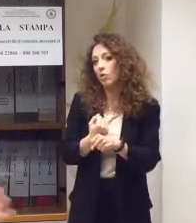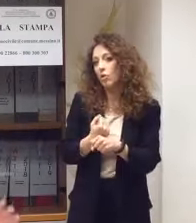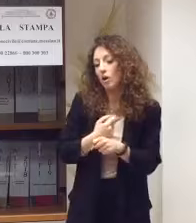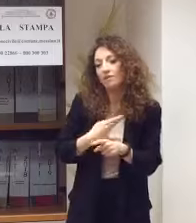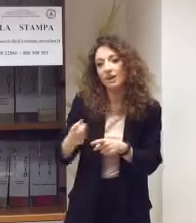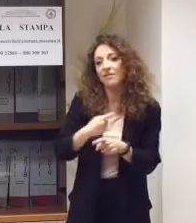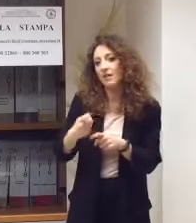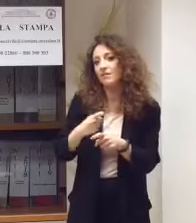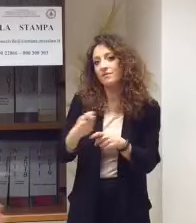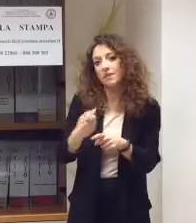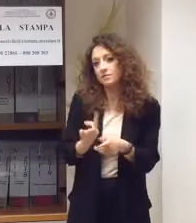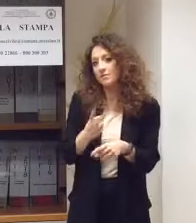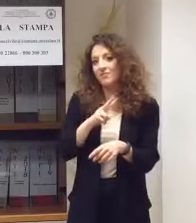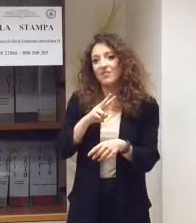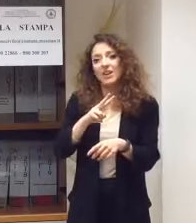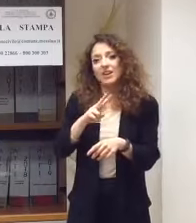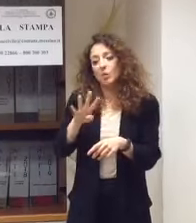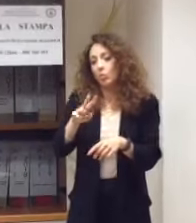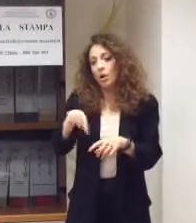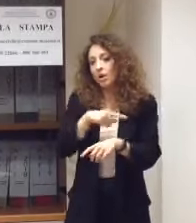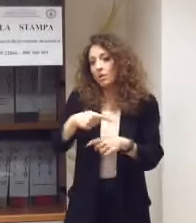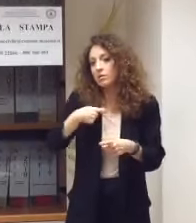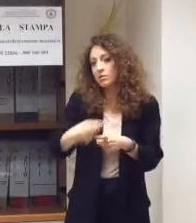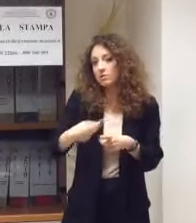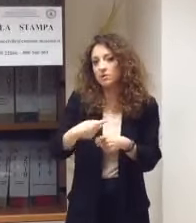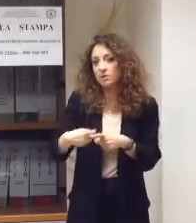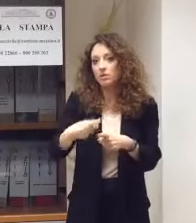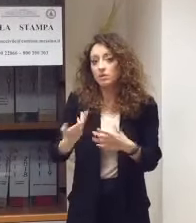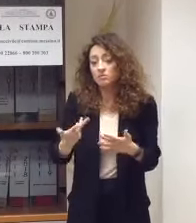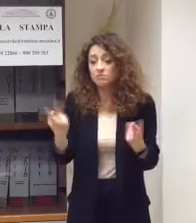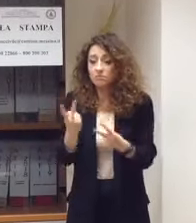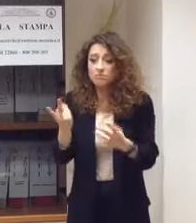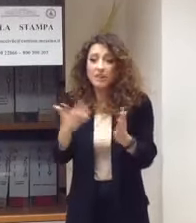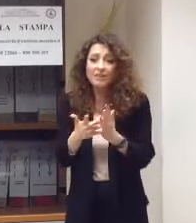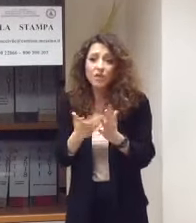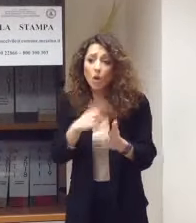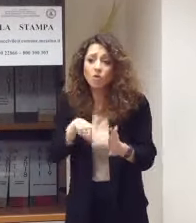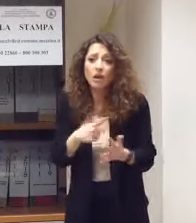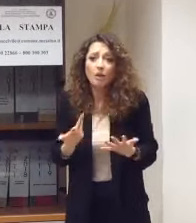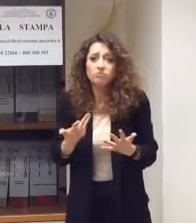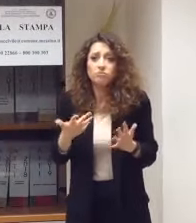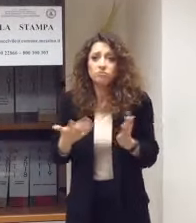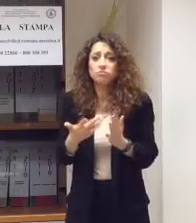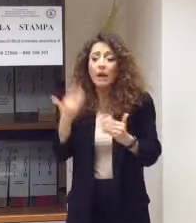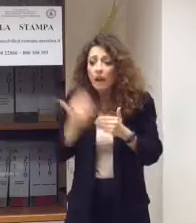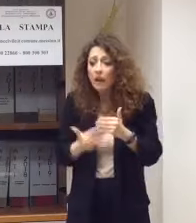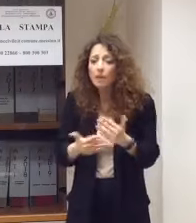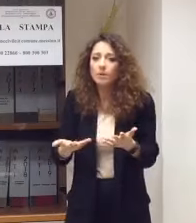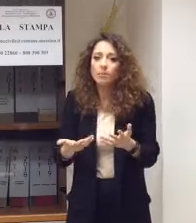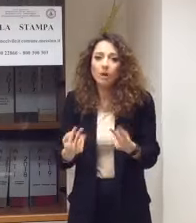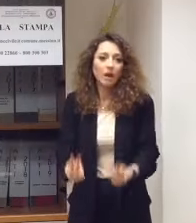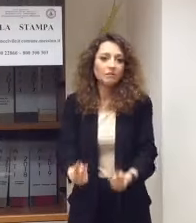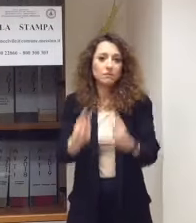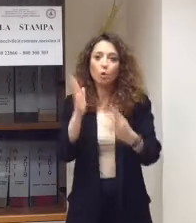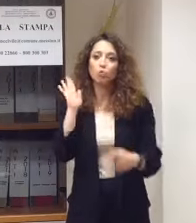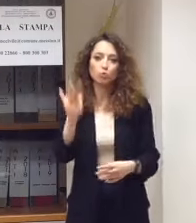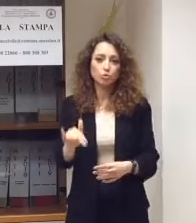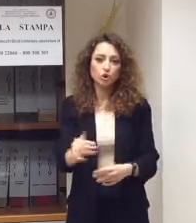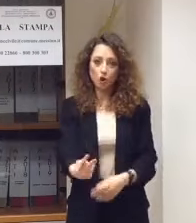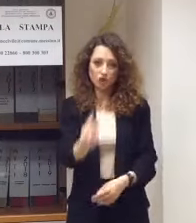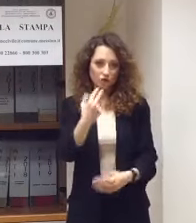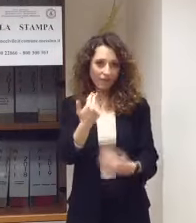nostre difficoltà, nei nostri limiti, per carità, però ci vedete qui ogni giorno e ci vedete non